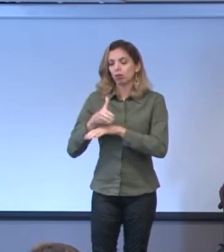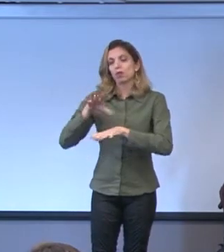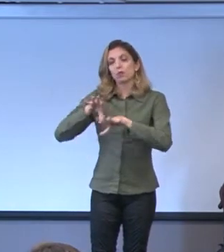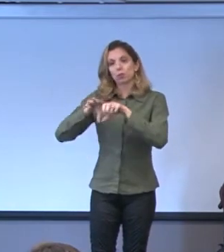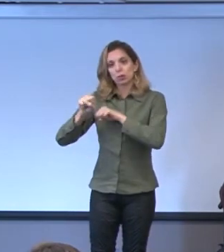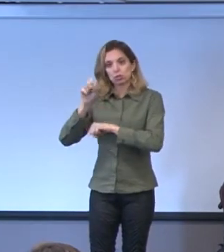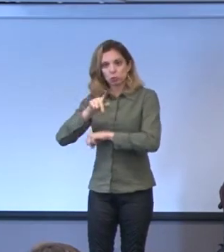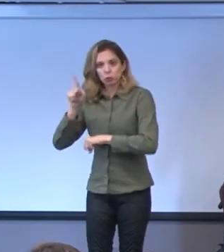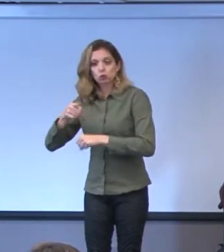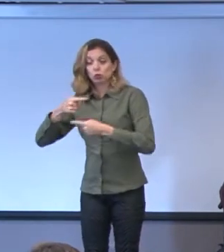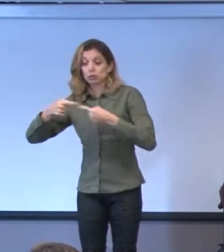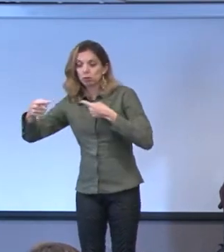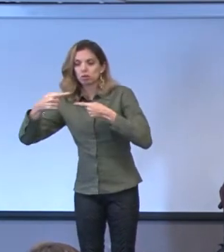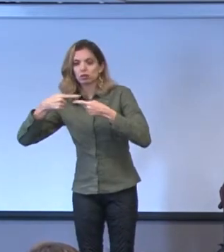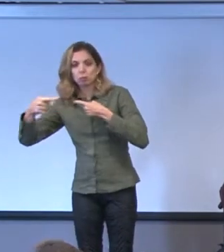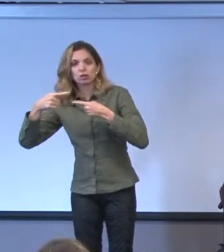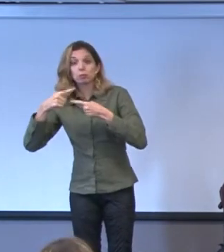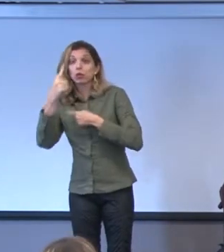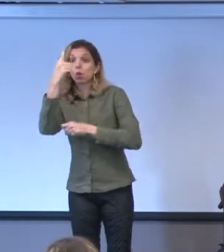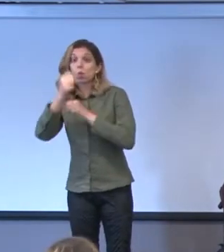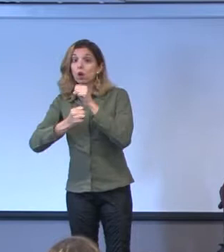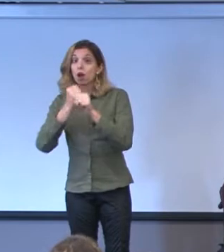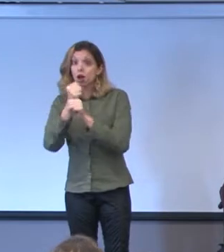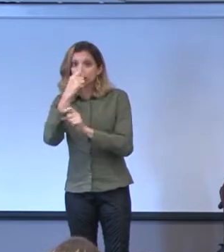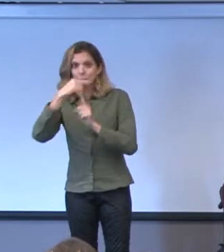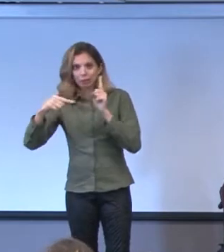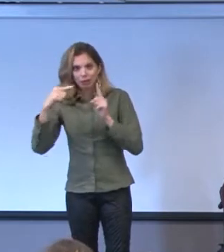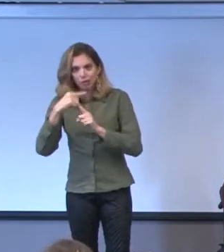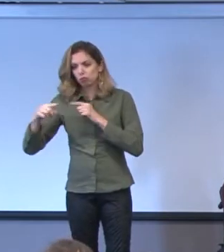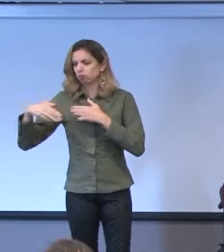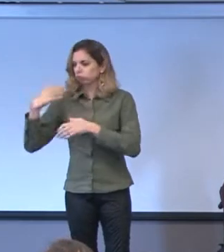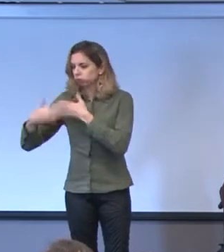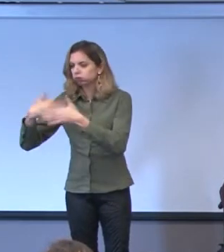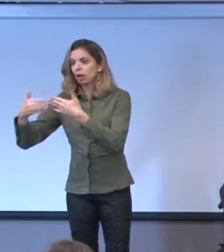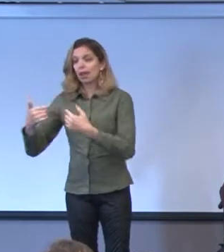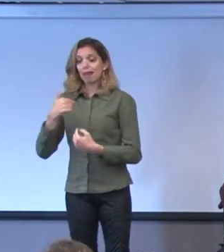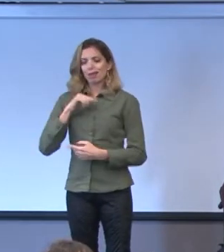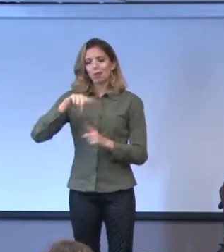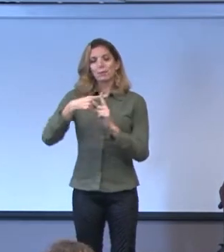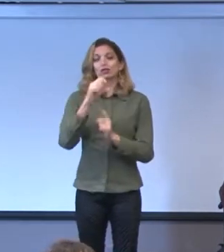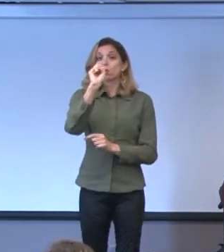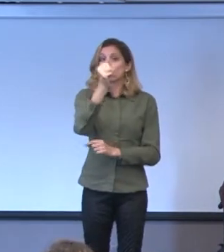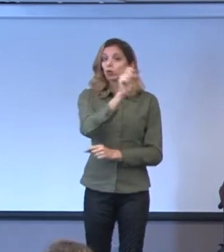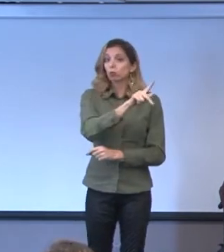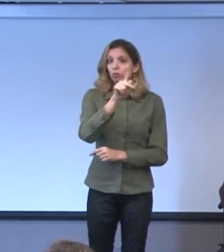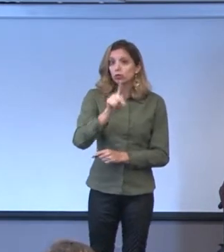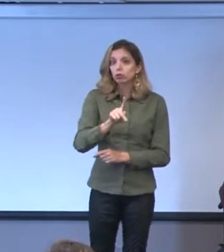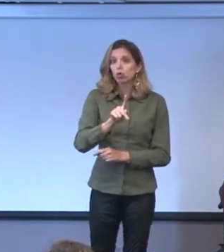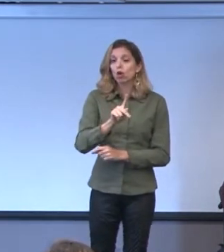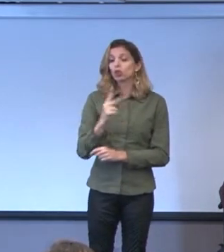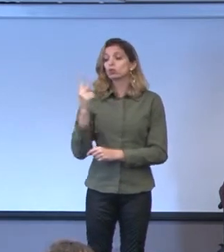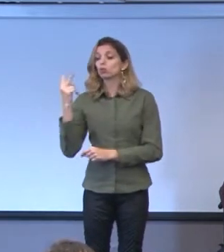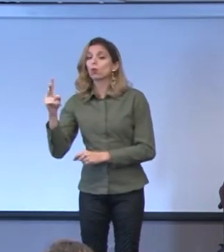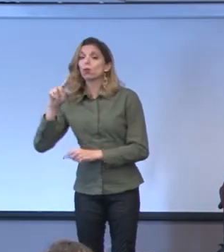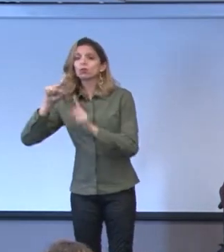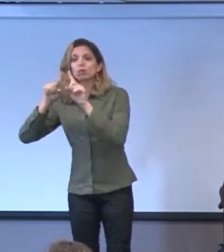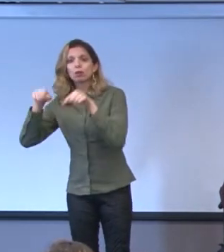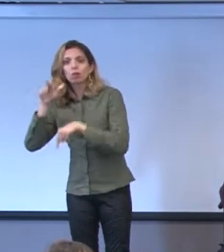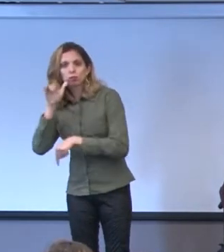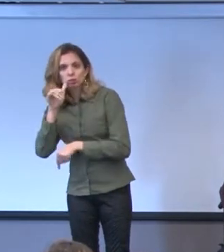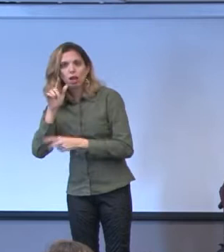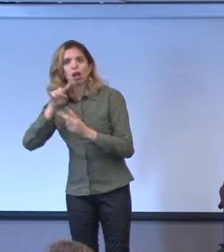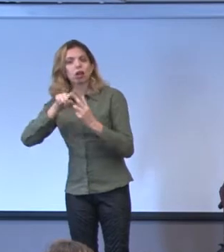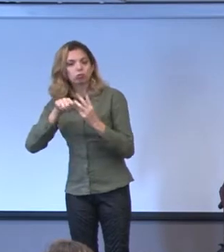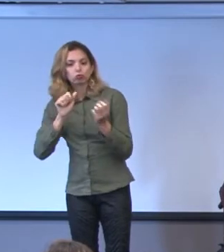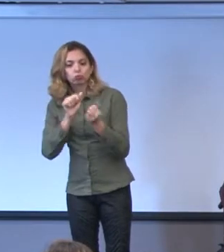formação semanal por 1 ano e meio, eu, mais 8 professores, 2 funcionários